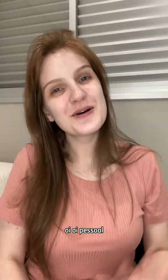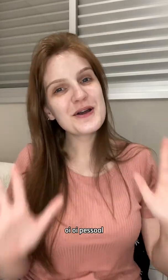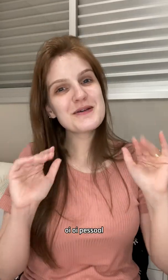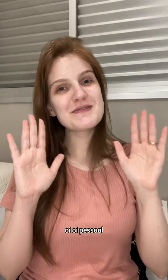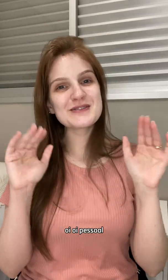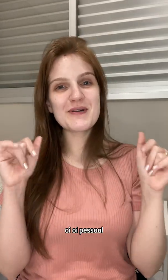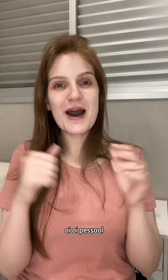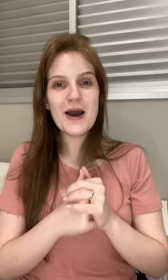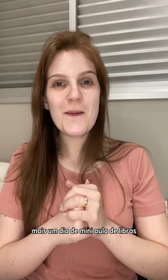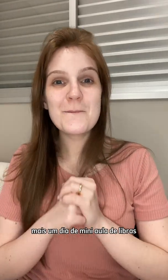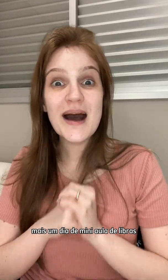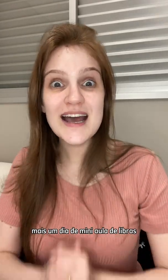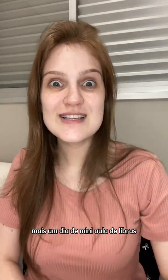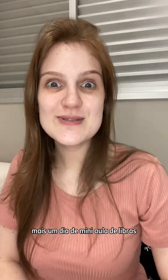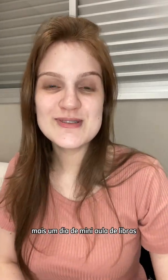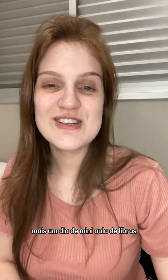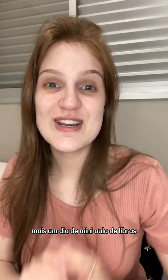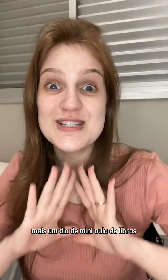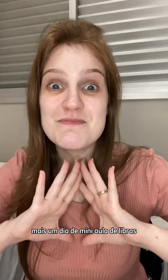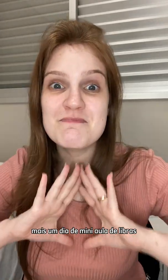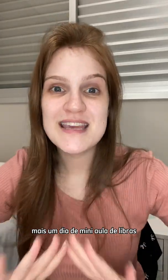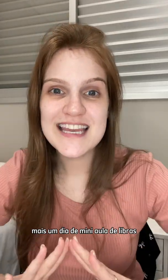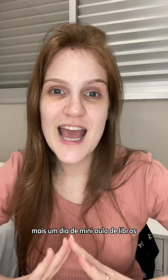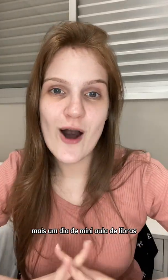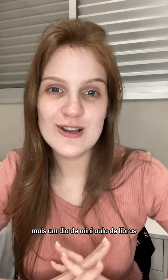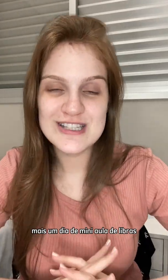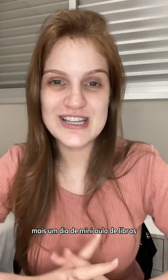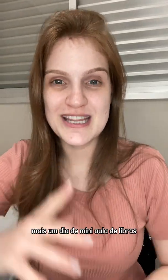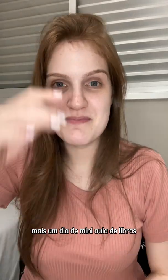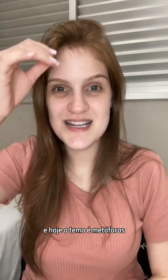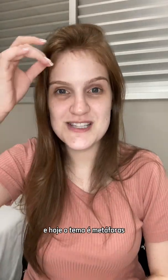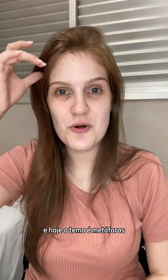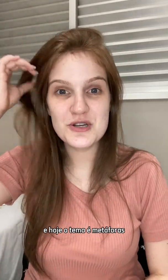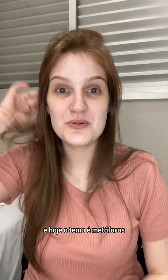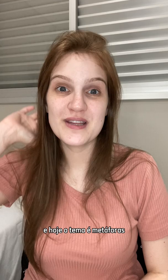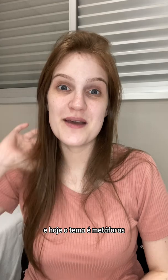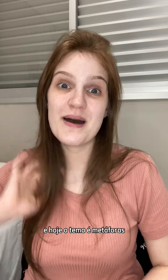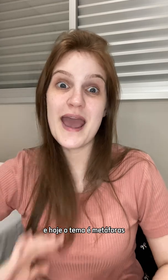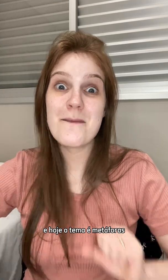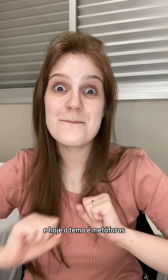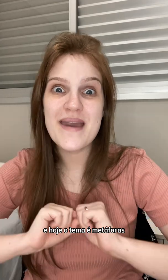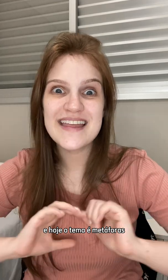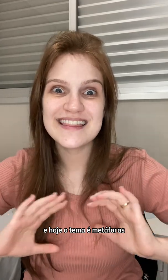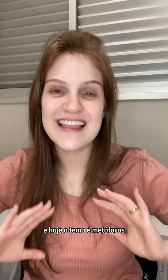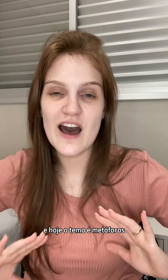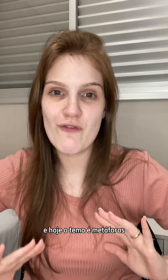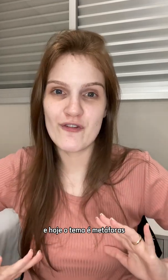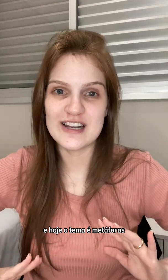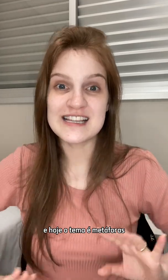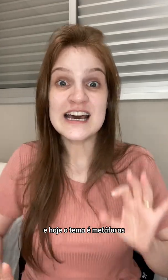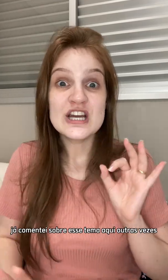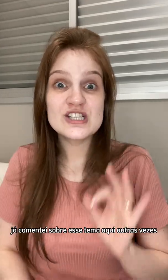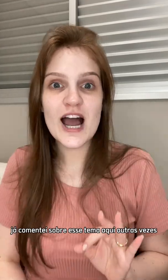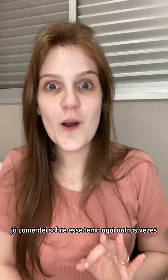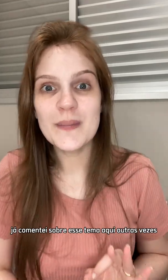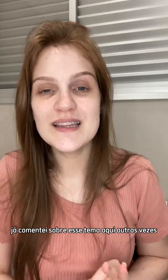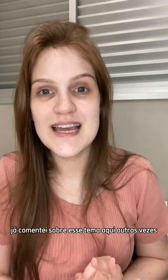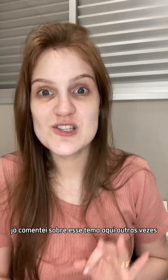Oi, pessoal! Mais um dia de mini aula de Libras e hoje o tema é metáforas. Já comentei sobre